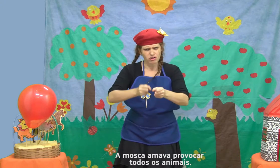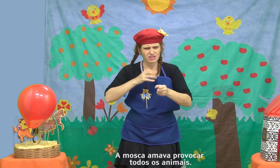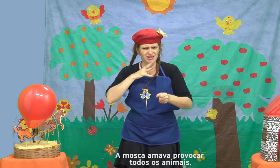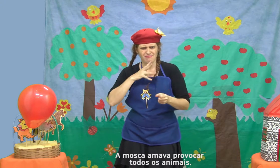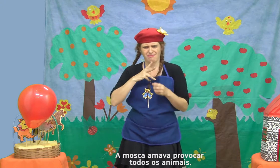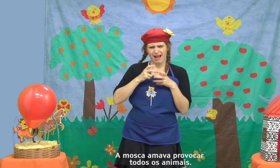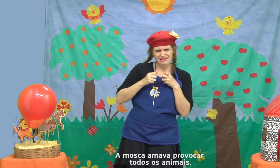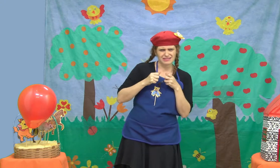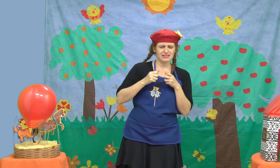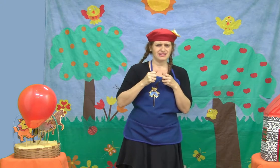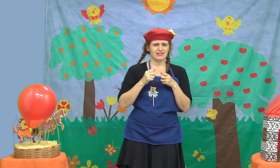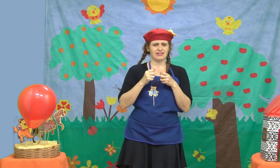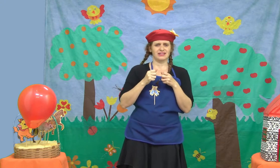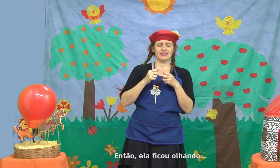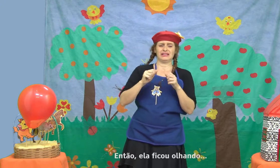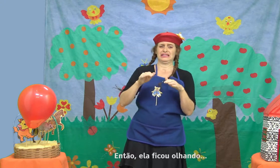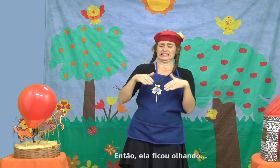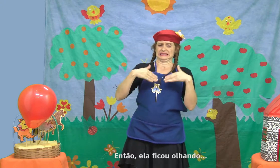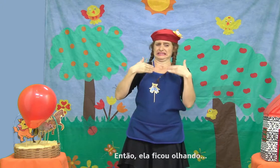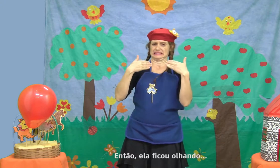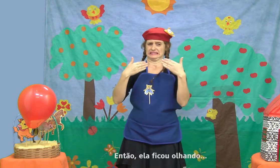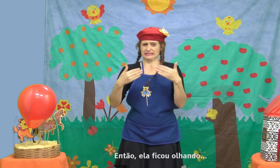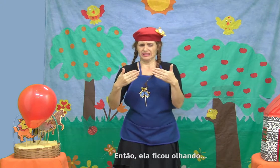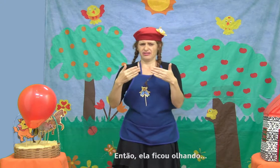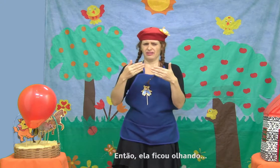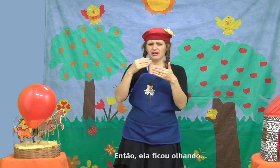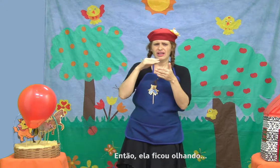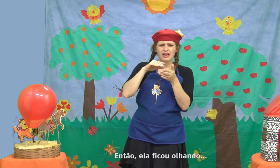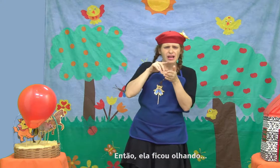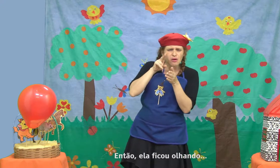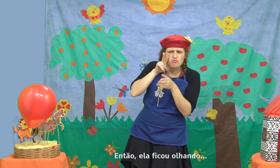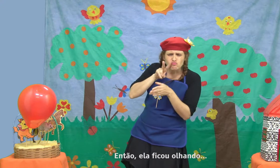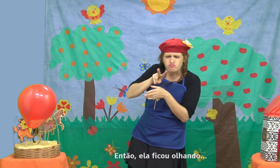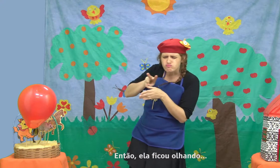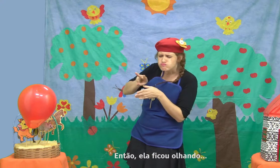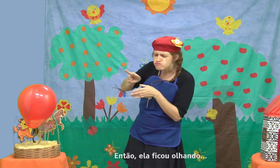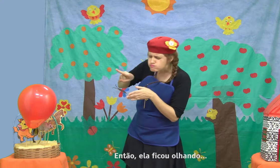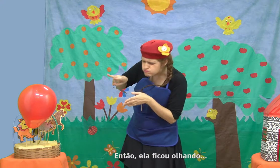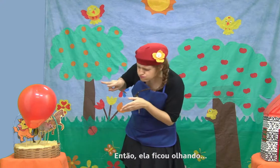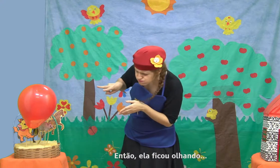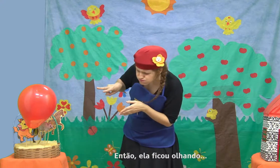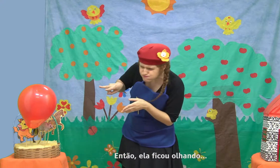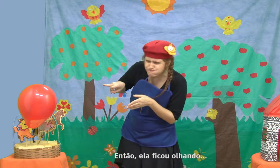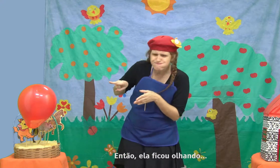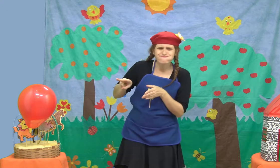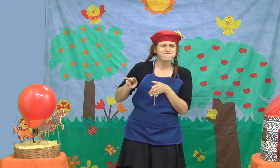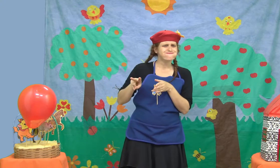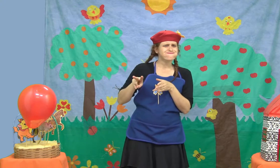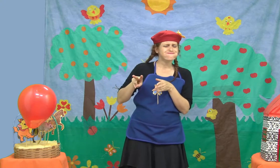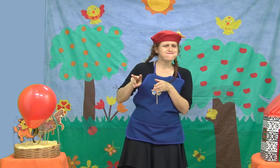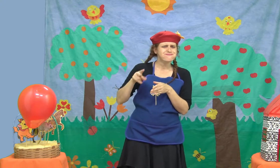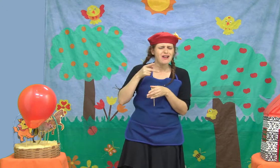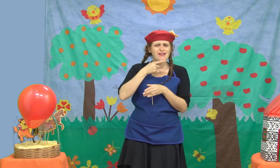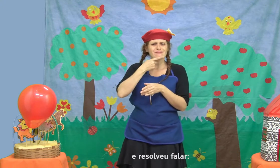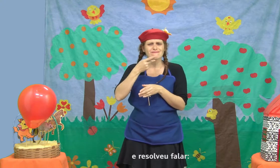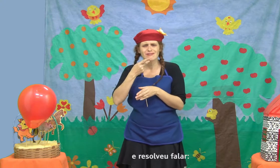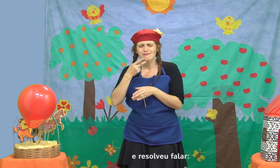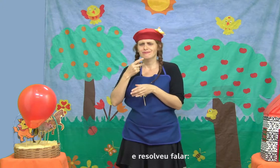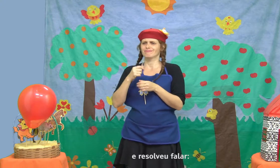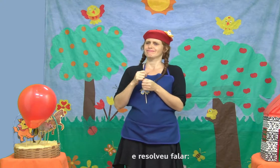animais então ela ficou olhando e em que ela resolveu